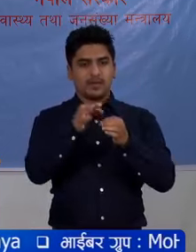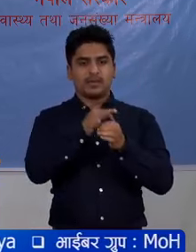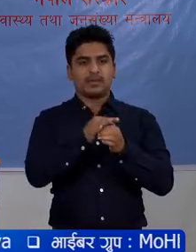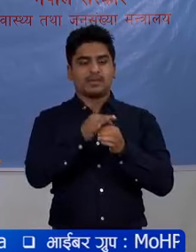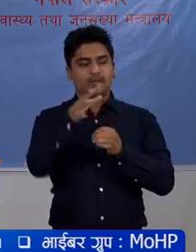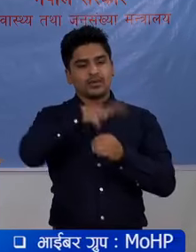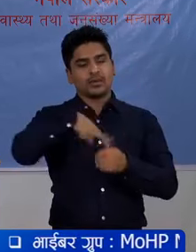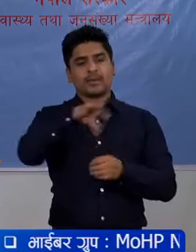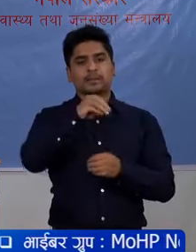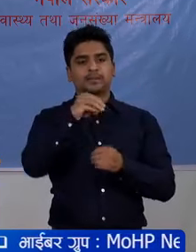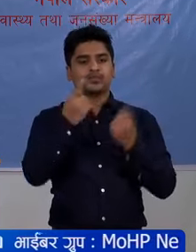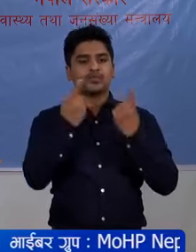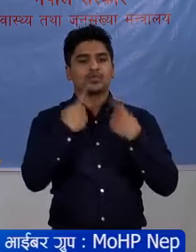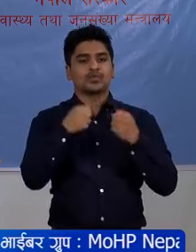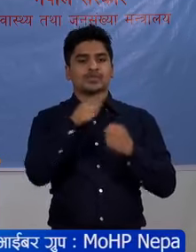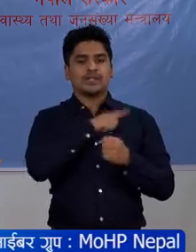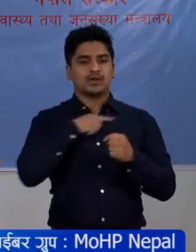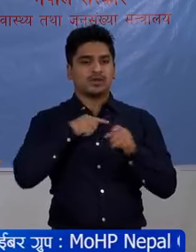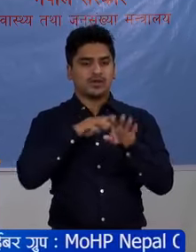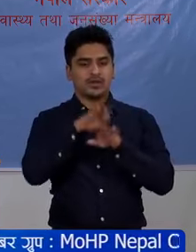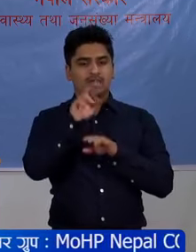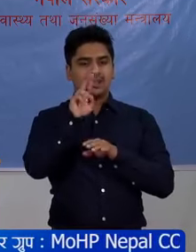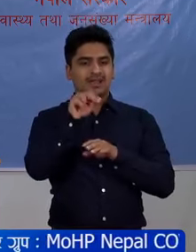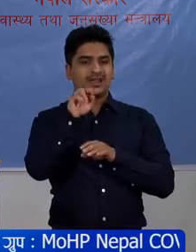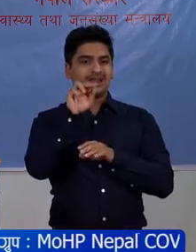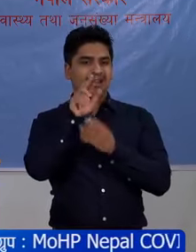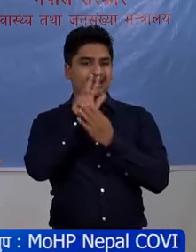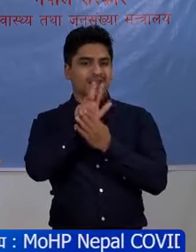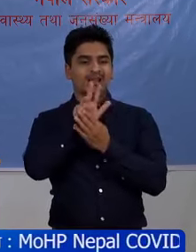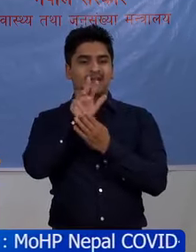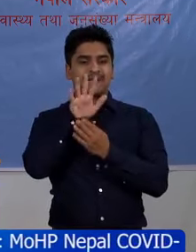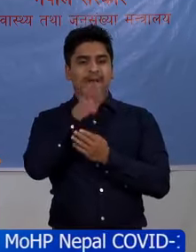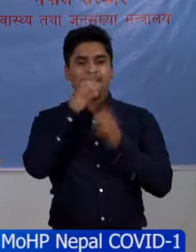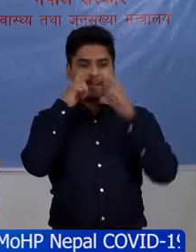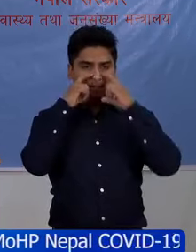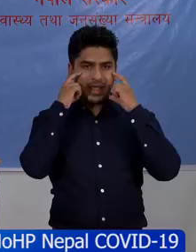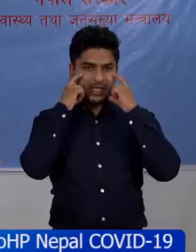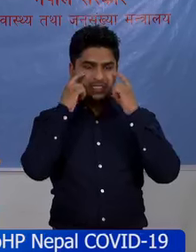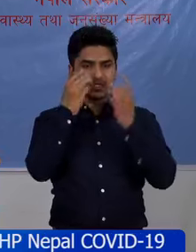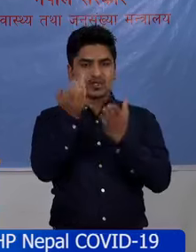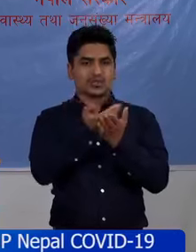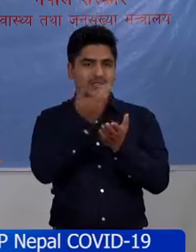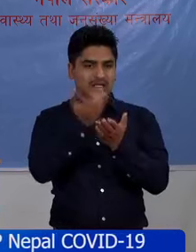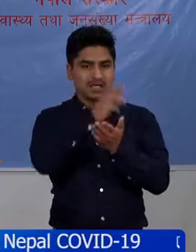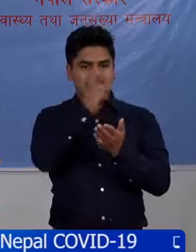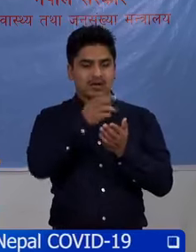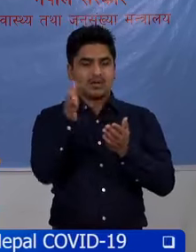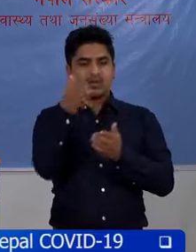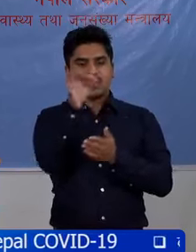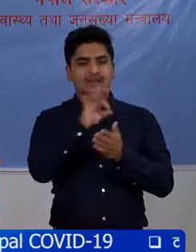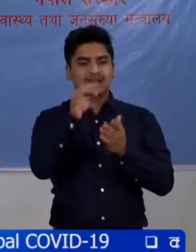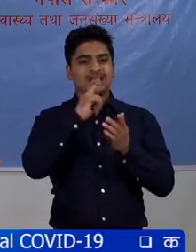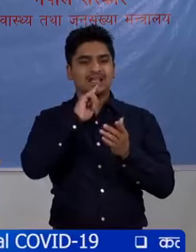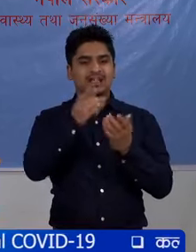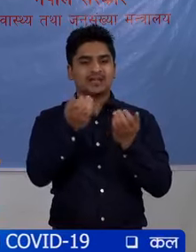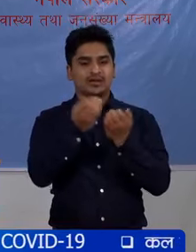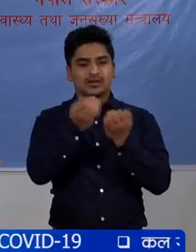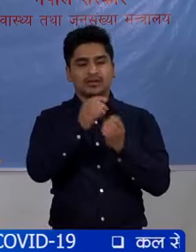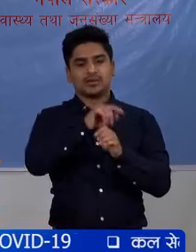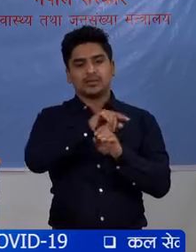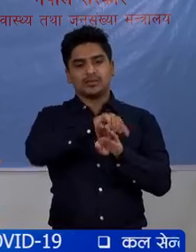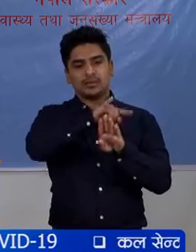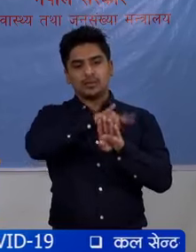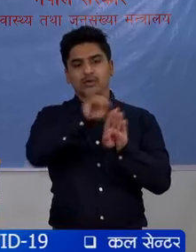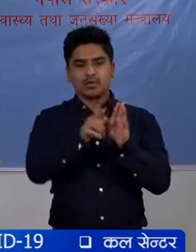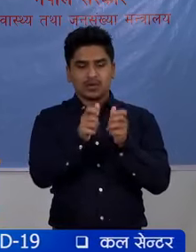सब्वाइ स्वास्त्य कर्मी अलाए N95 माक्स रव सव्ष्था को मंद्रा लिले निर्देशन गरेको प्रोट्यक्स अन्चार